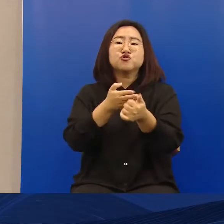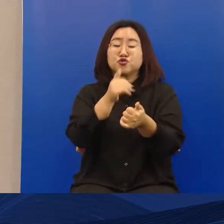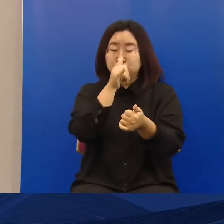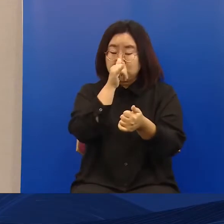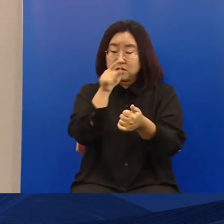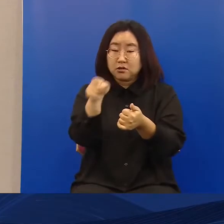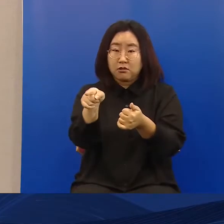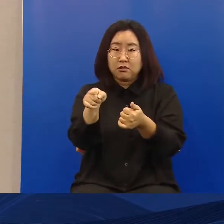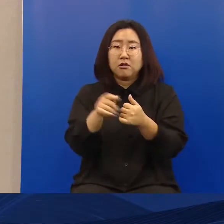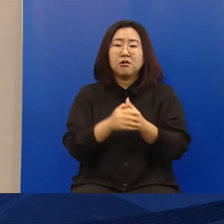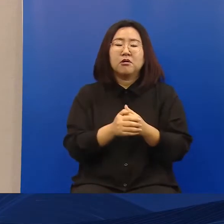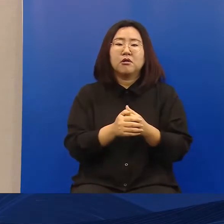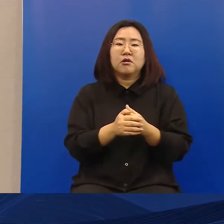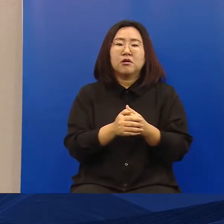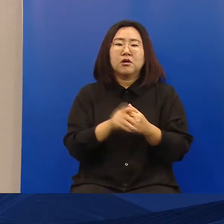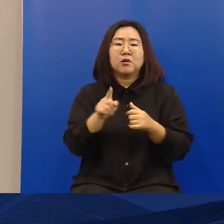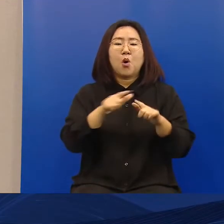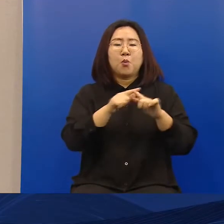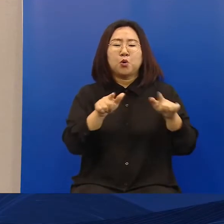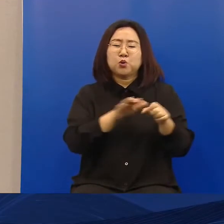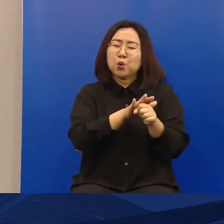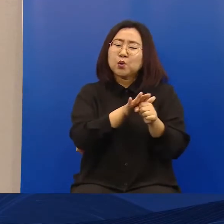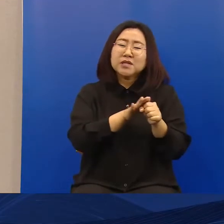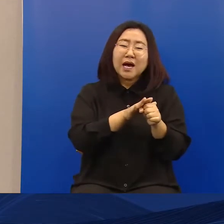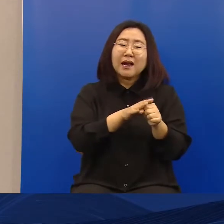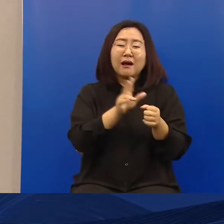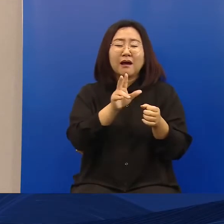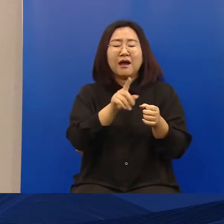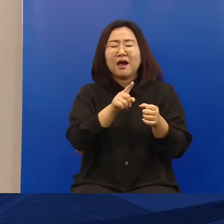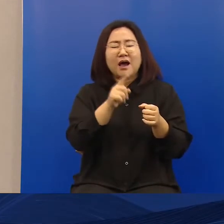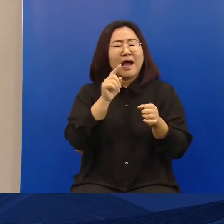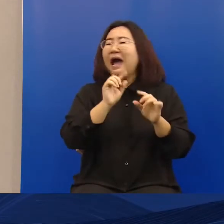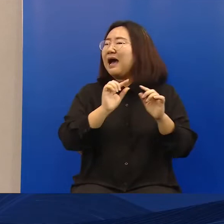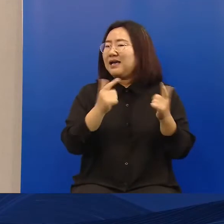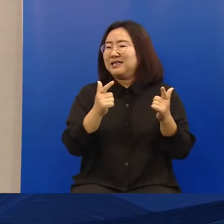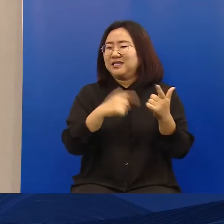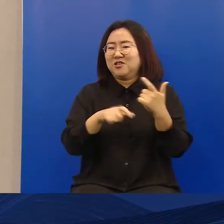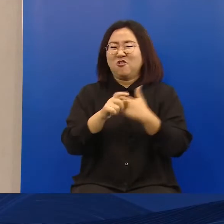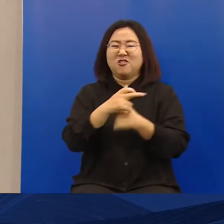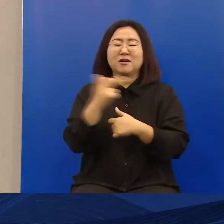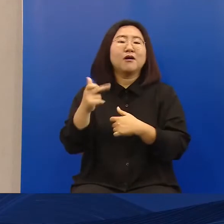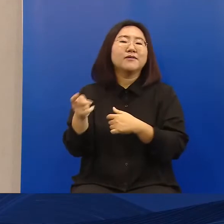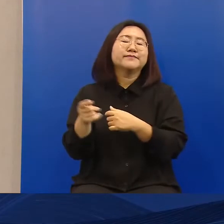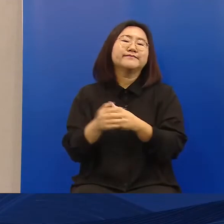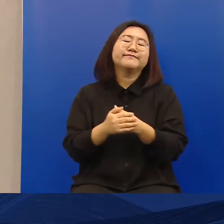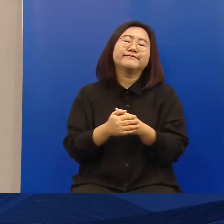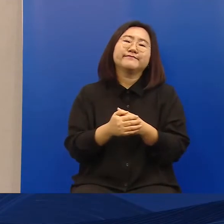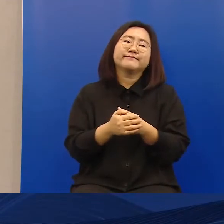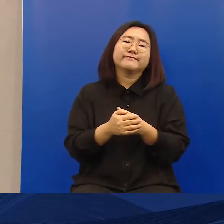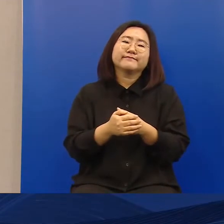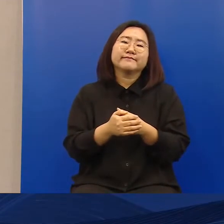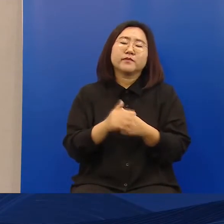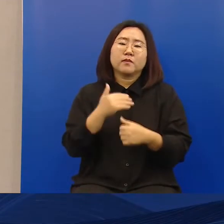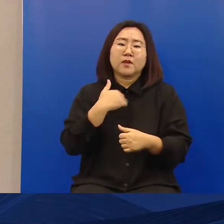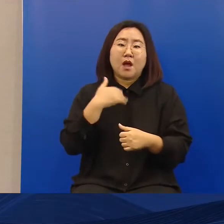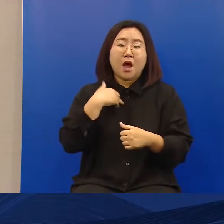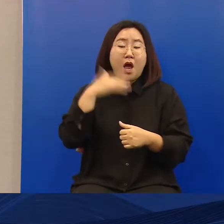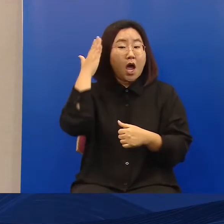있도록 했다라는 거. 이거는 보통의 애정과 문제의식을 갖지 않으면 어렵다고 생각합니다. 그래서 저는 지금